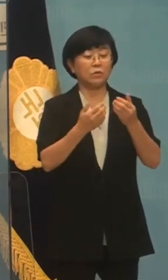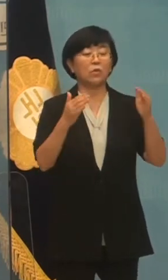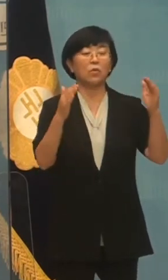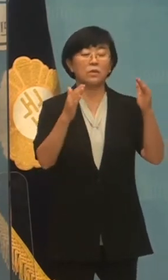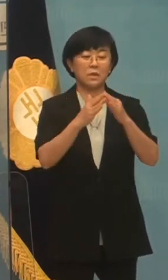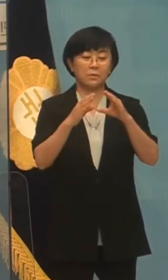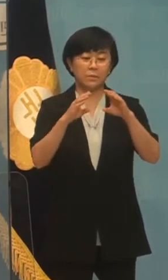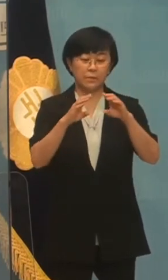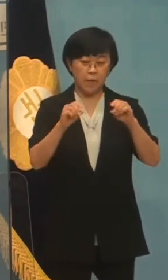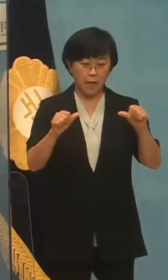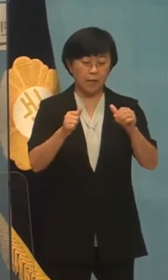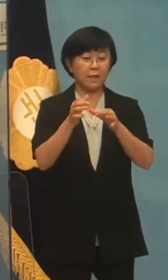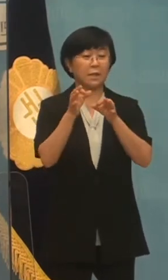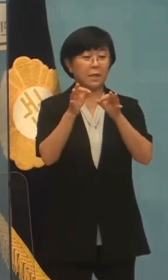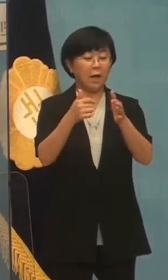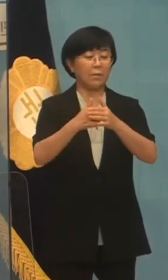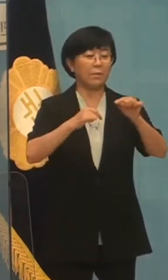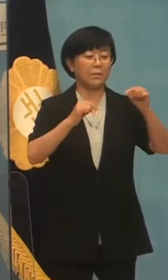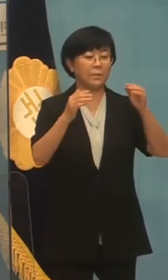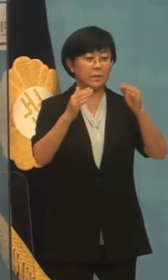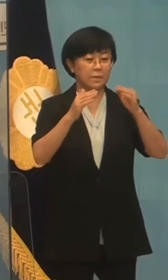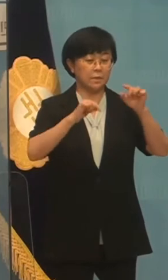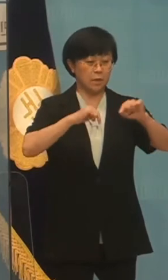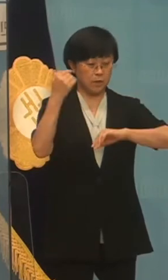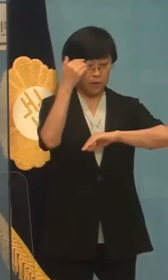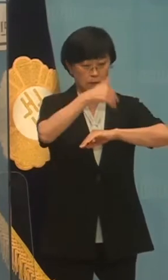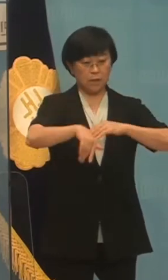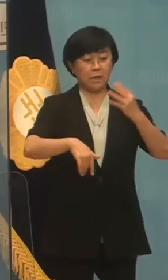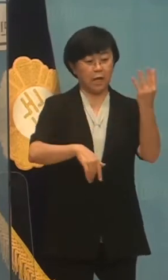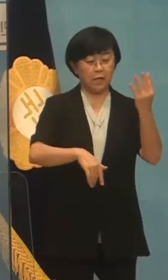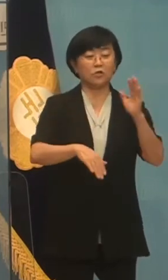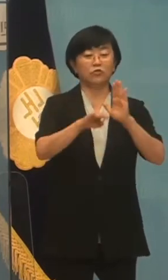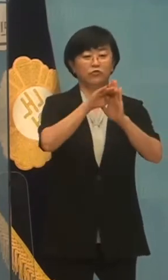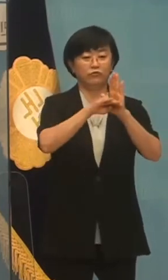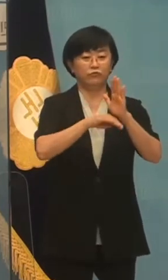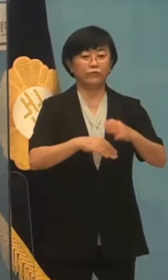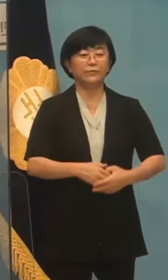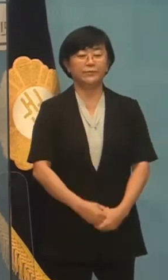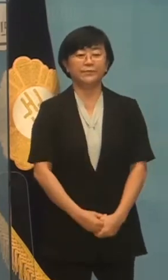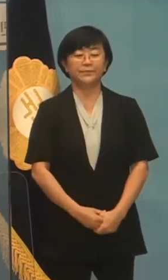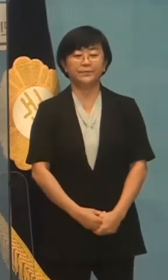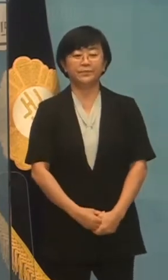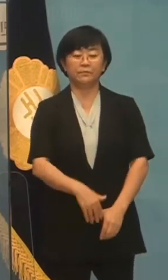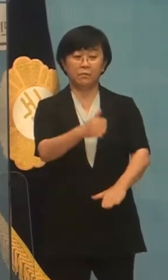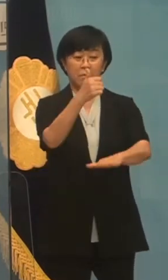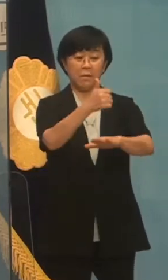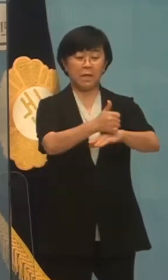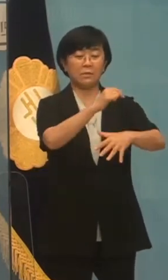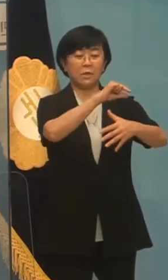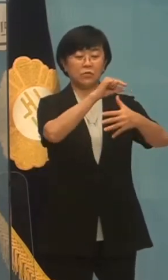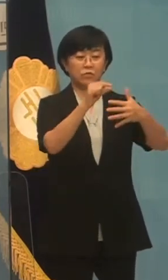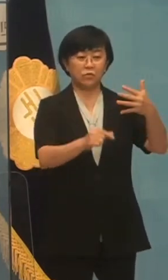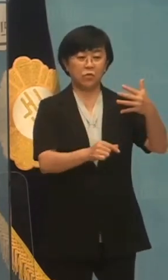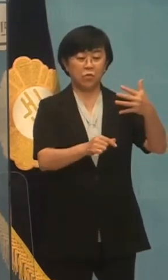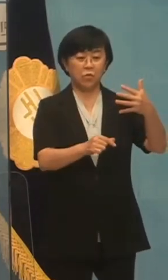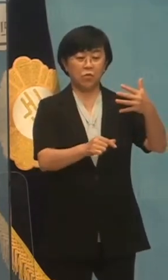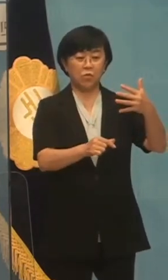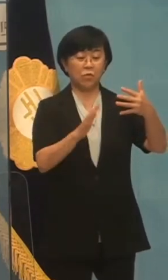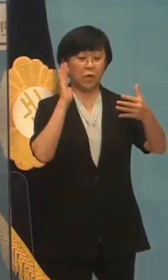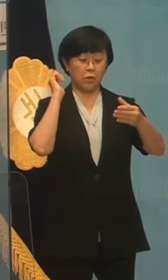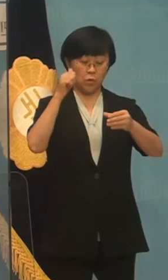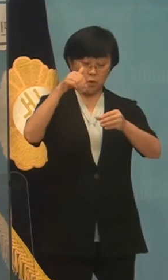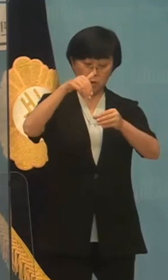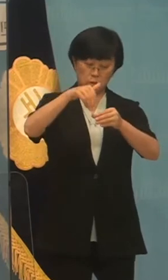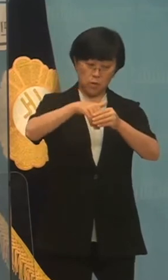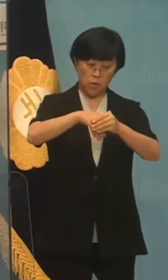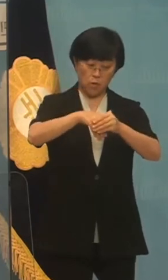및 주거 정책 등 네 가지 주제입니다. 마지막 순서로 대선 후보로서 각오와